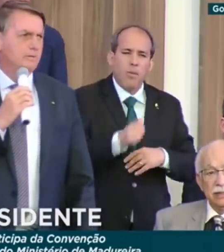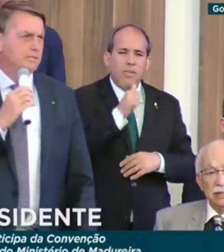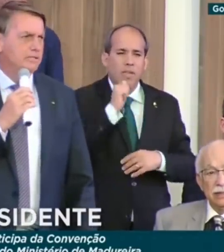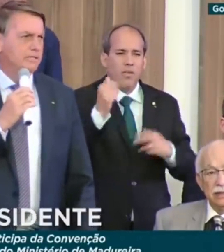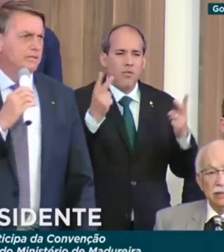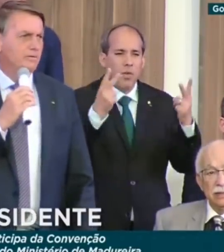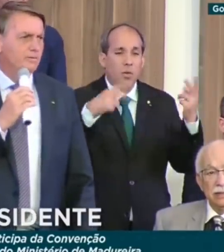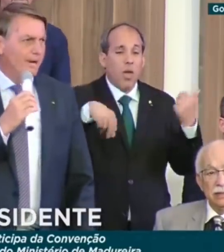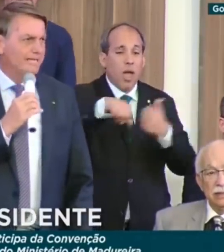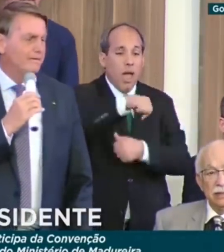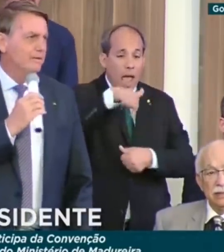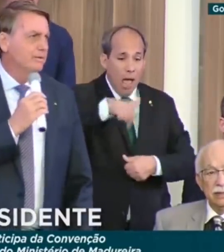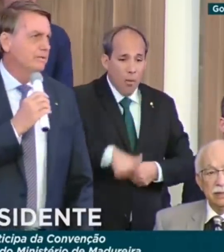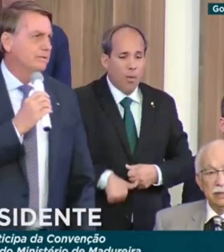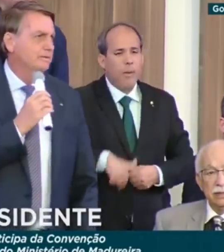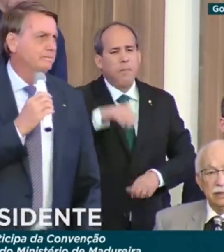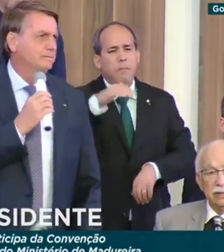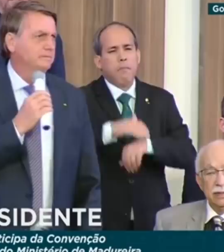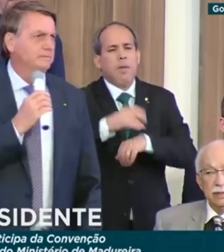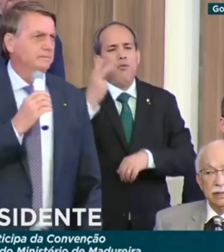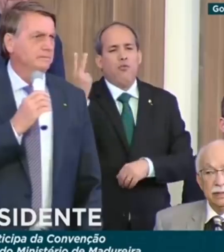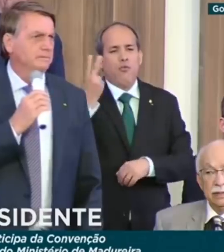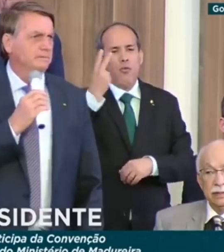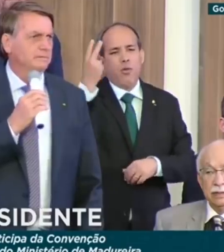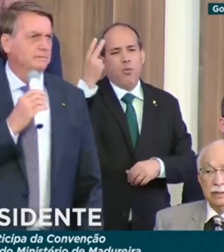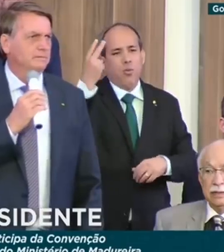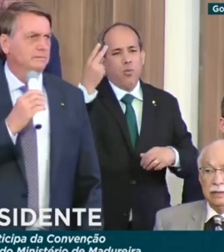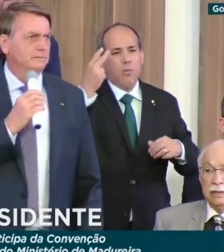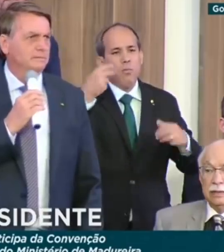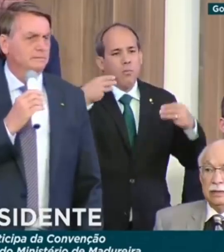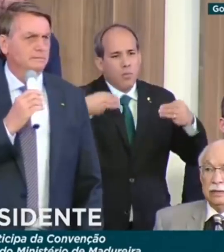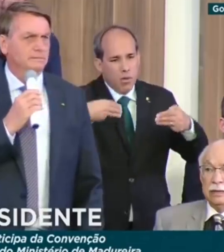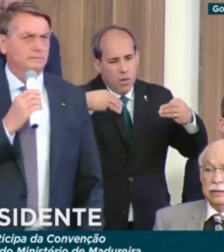considero, hoje em dia, o mais valoroso,